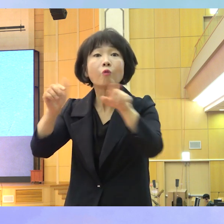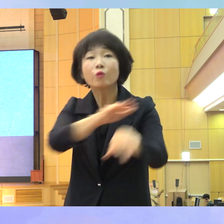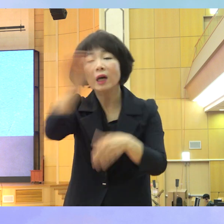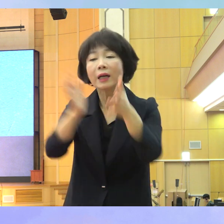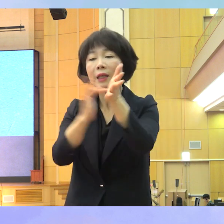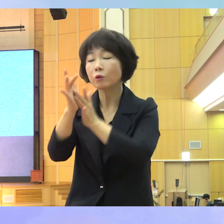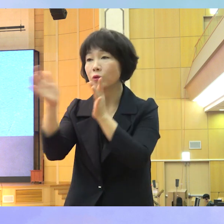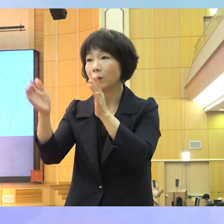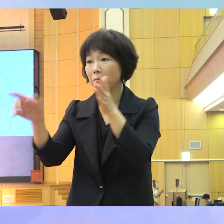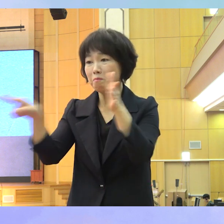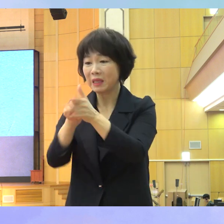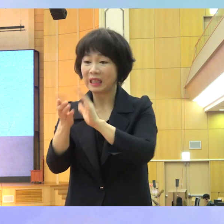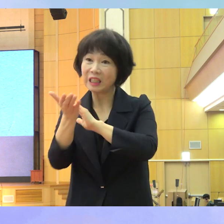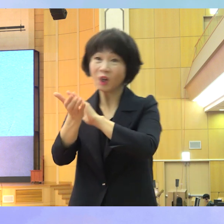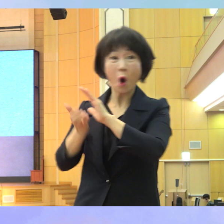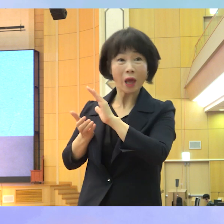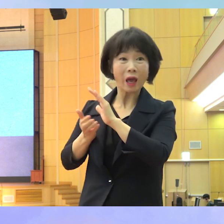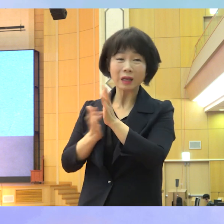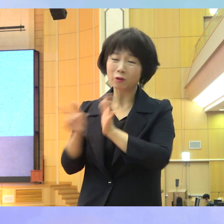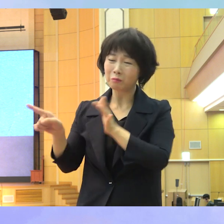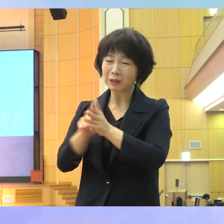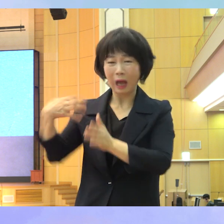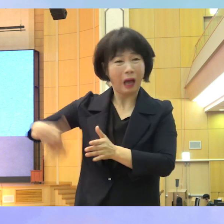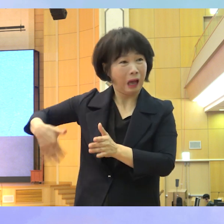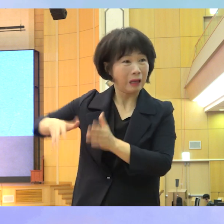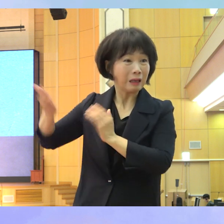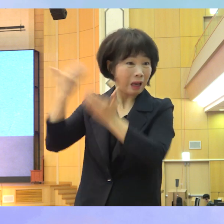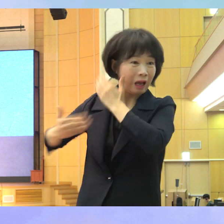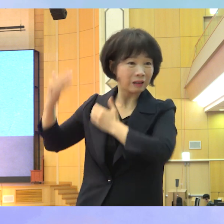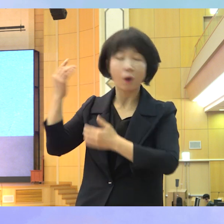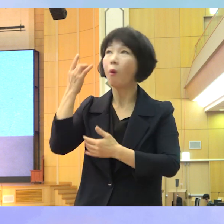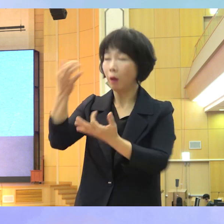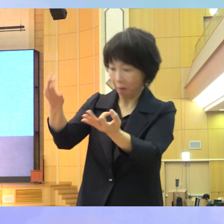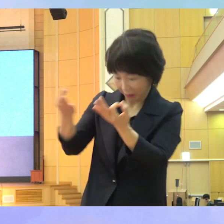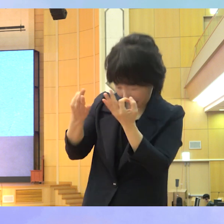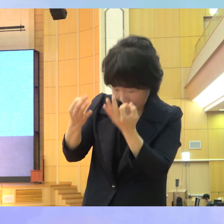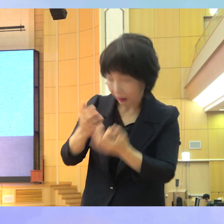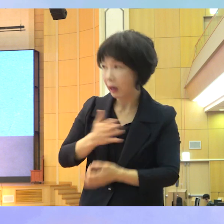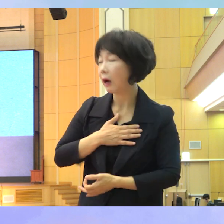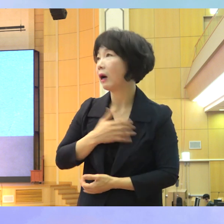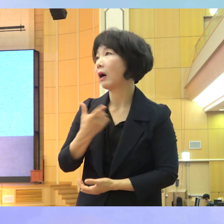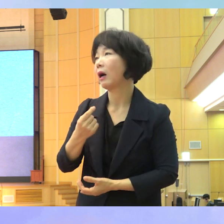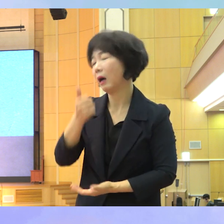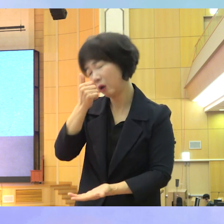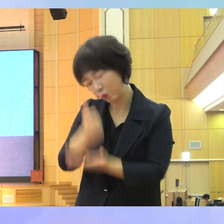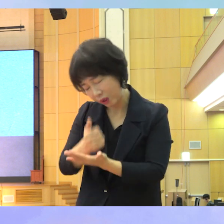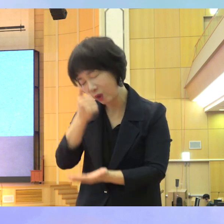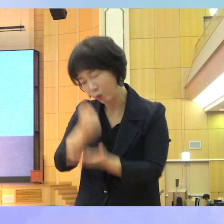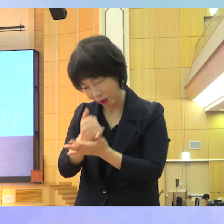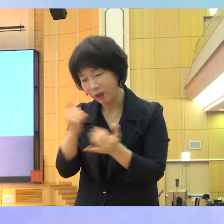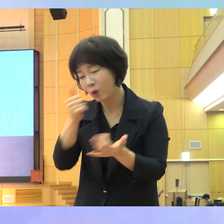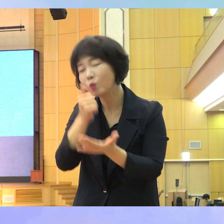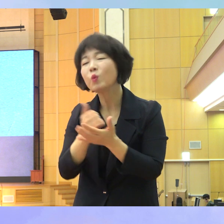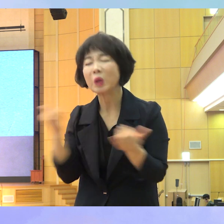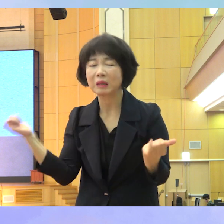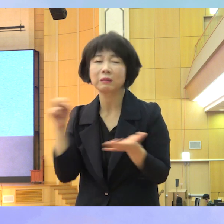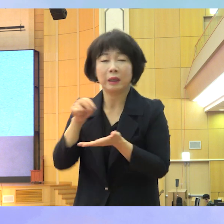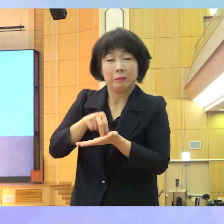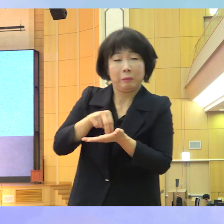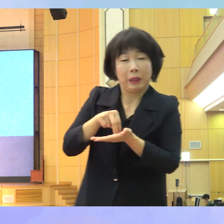예수님을 만나기 이전에, 예수님을 믿기 이전에 죄인이었어요. 그런데 죄인이었을